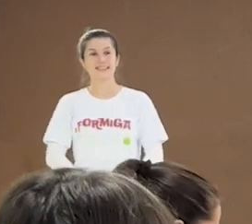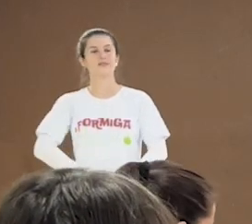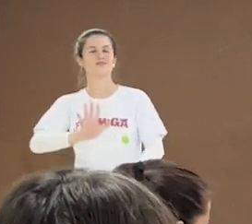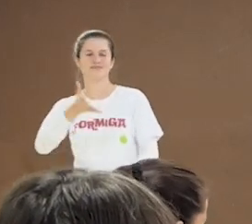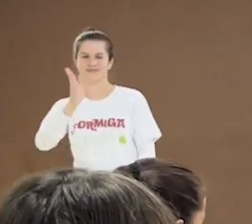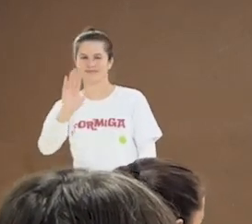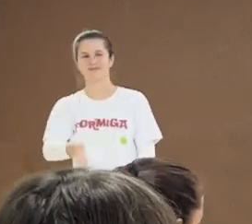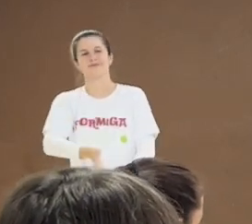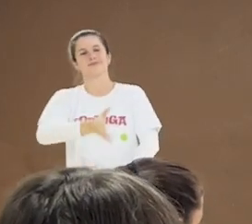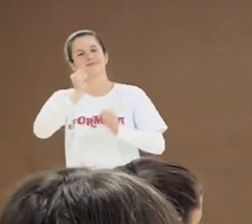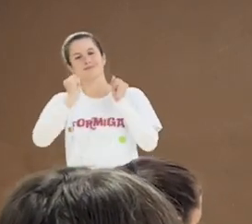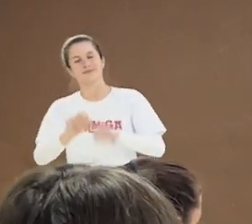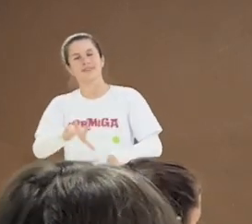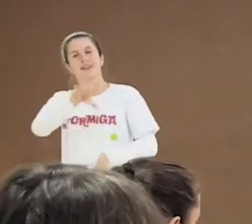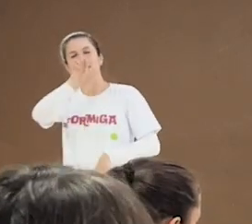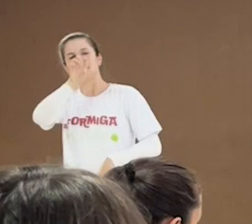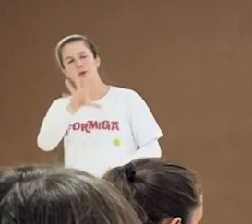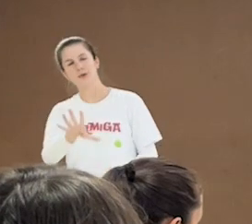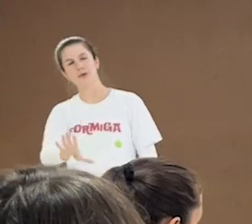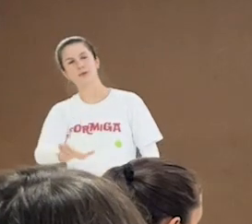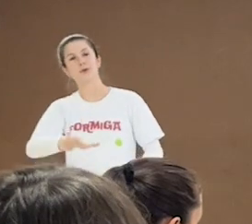Já, pode respirar.